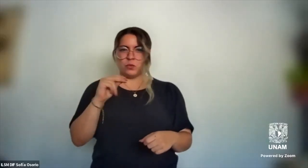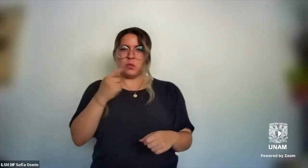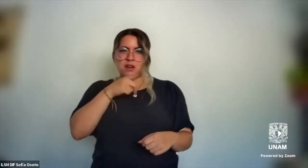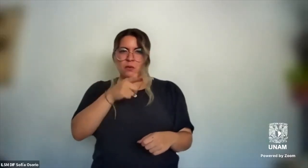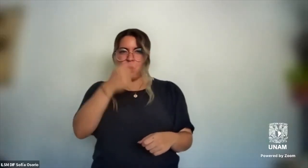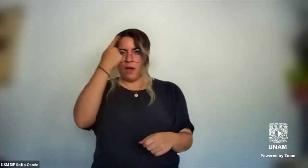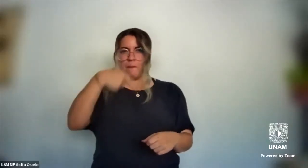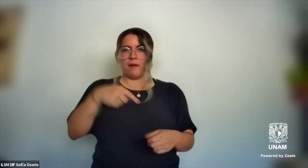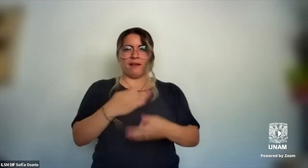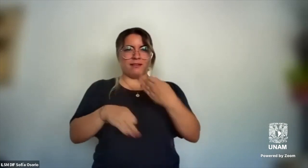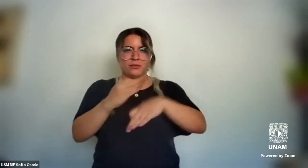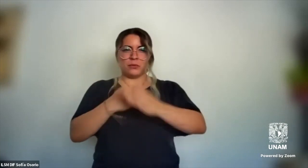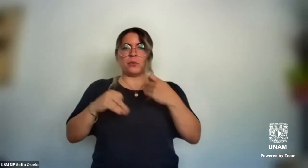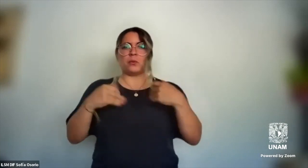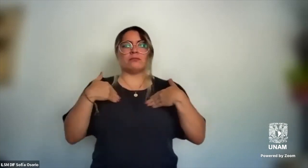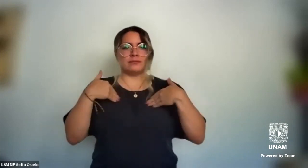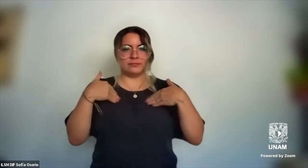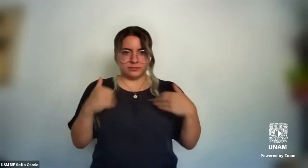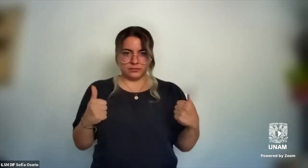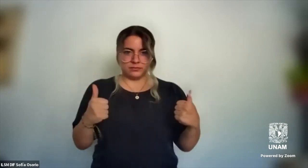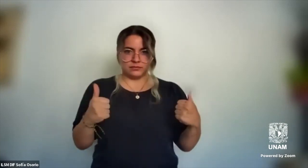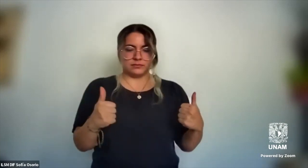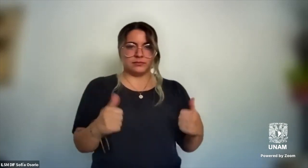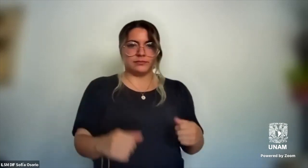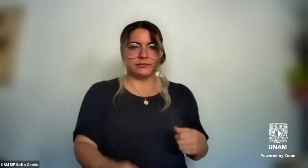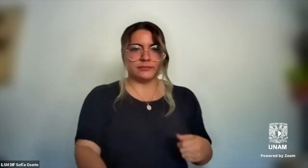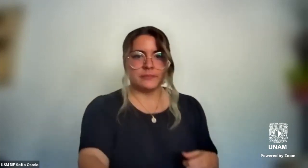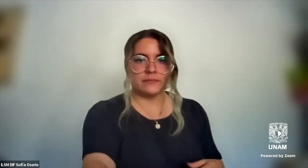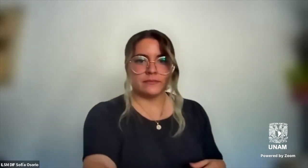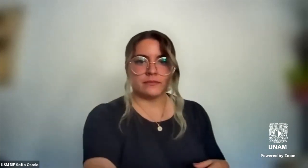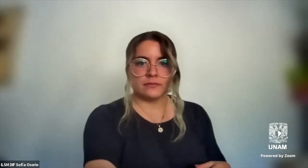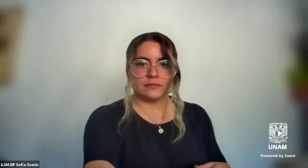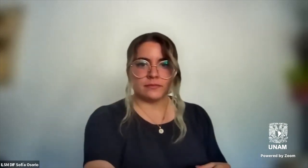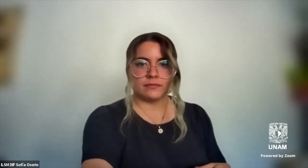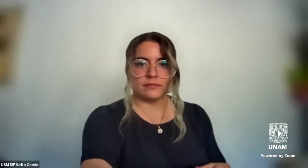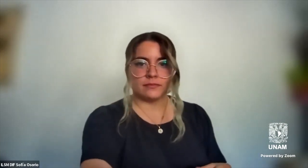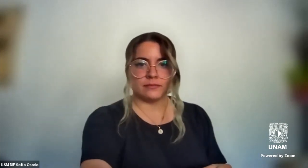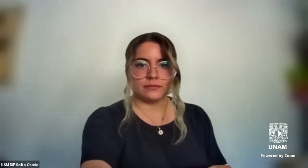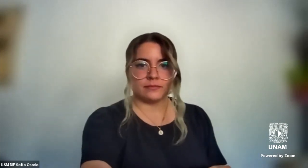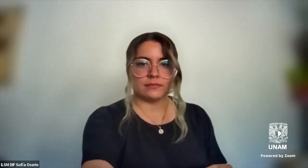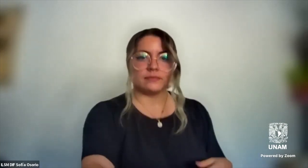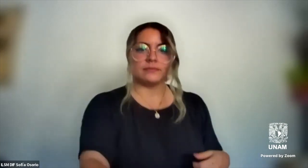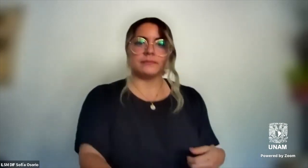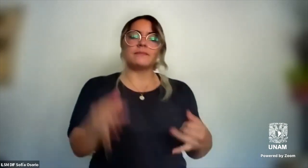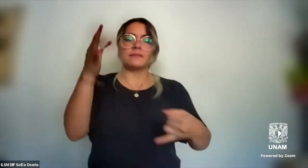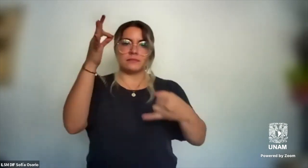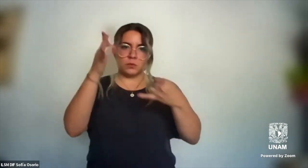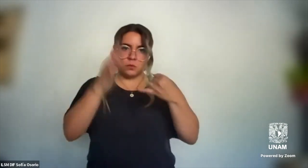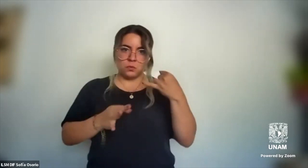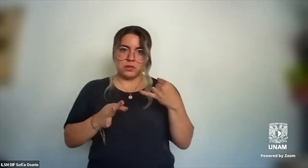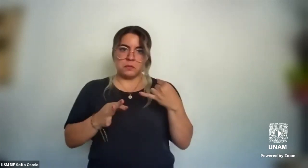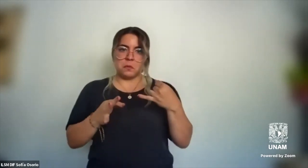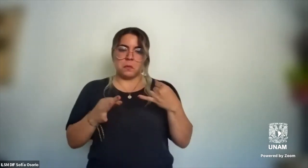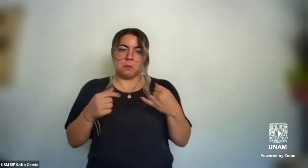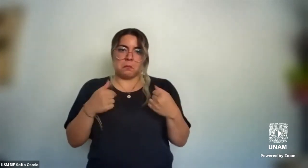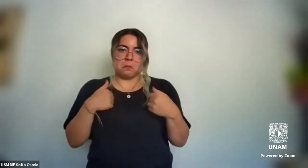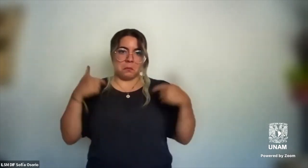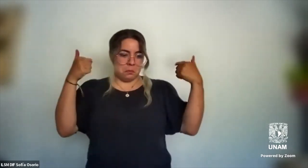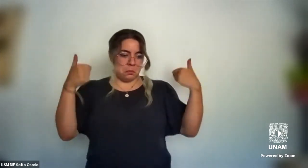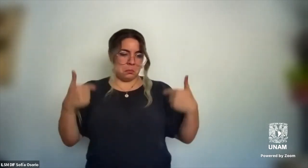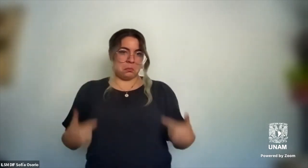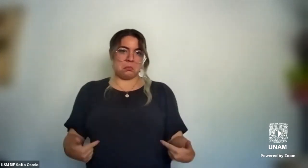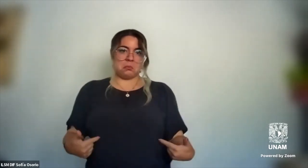la discapacidad como categoría política. Por último, no describiré mi imagen como solicitaban